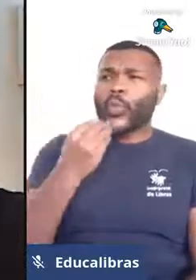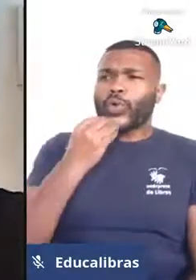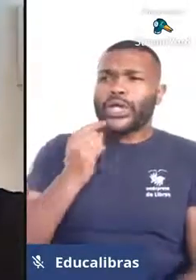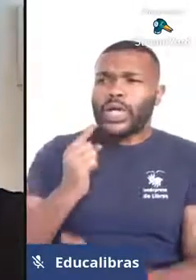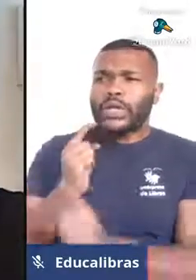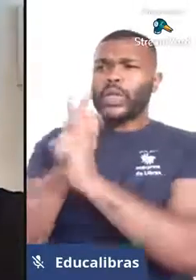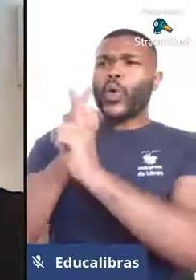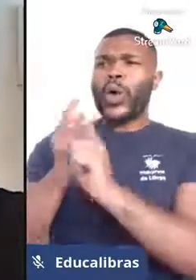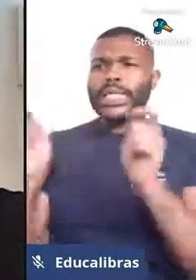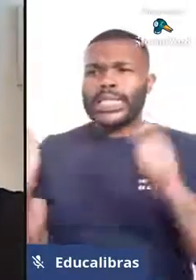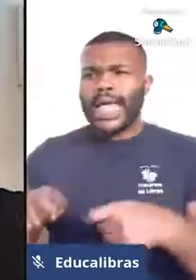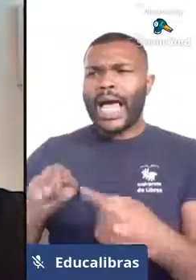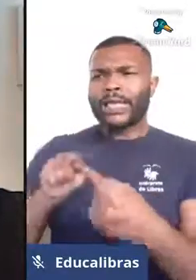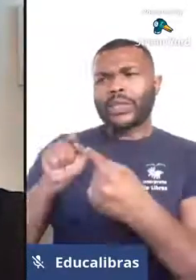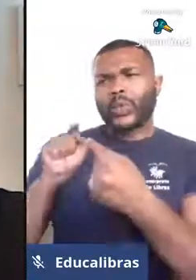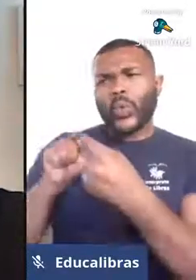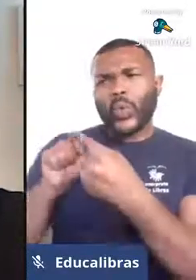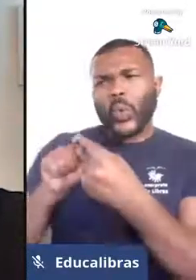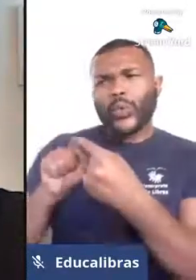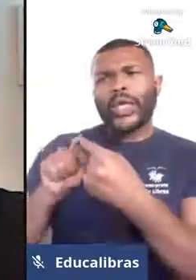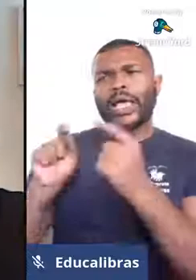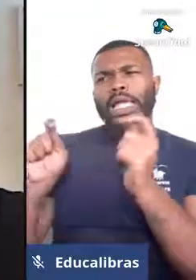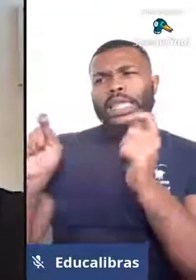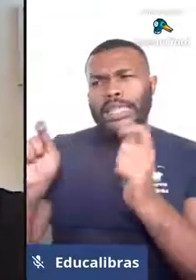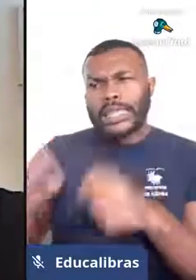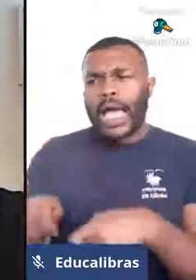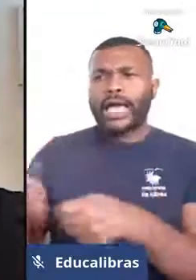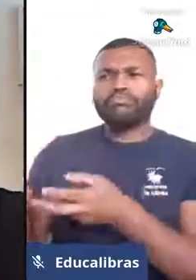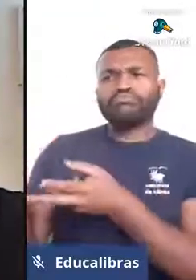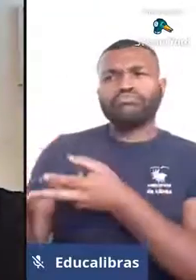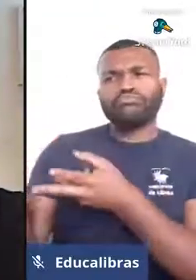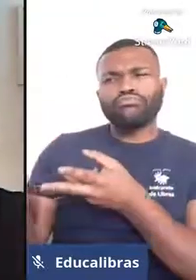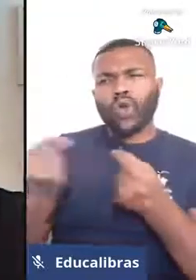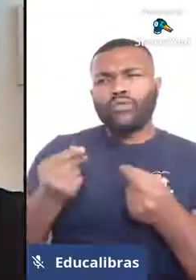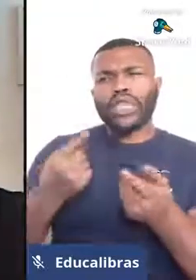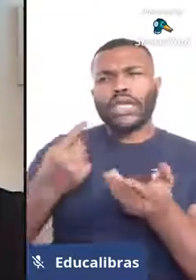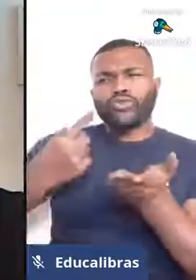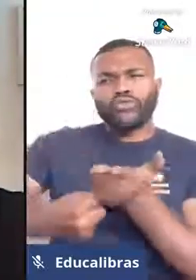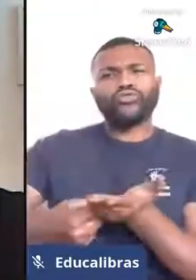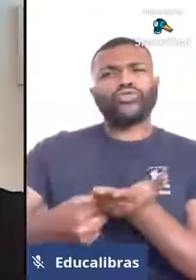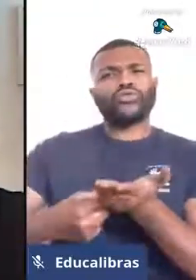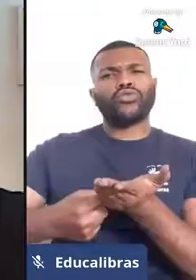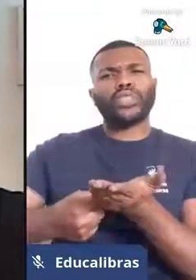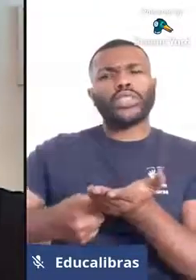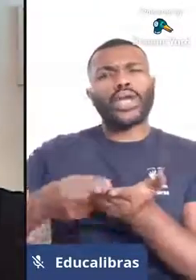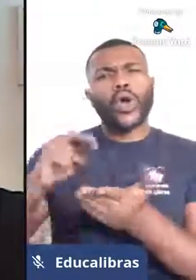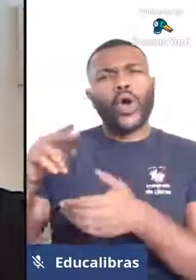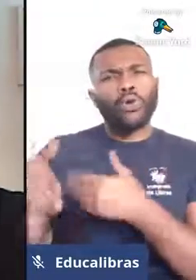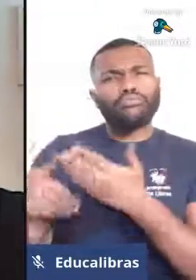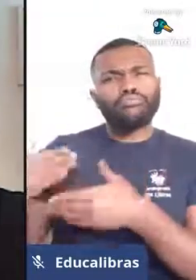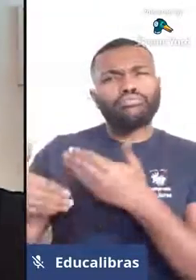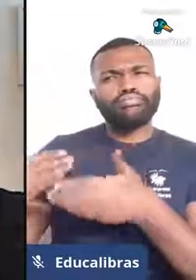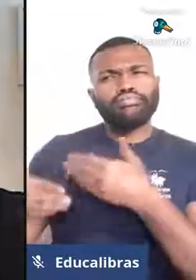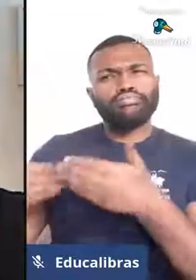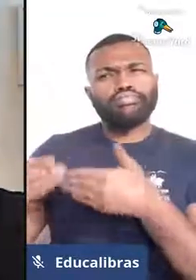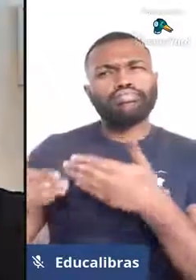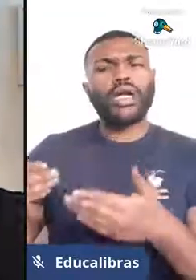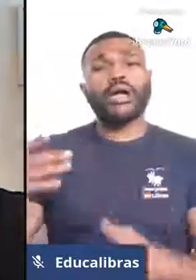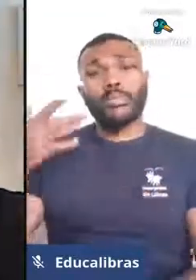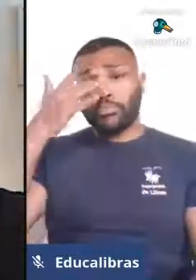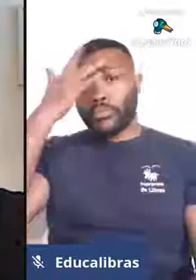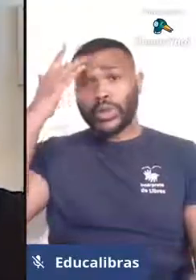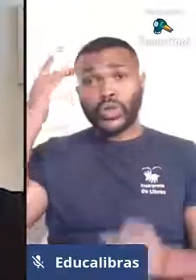para entrar e dá para fazer lá, colocar nossa agenda ou avançar alguma coisa na questão da deficiência,